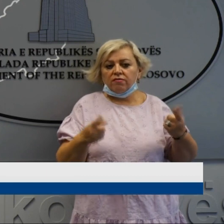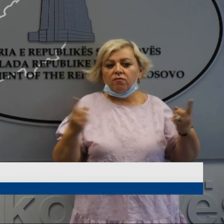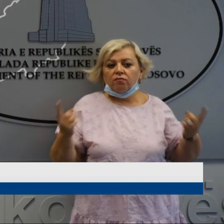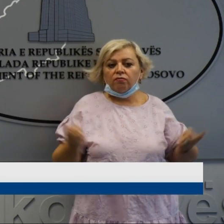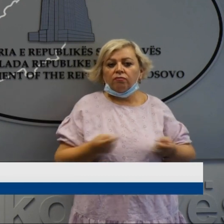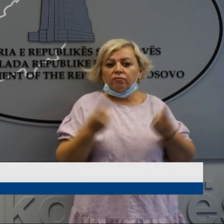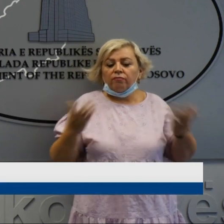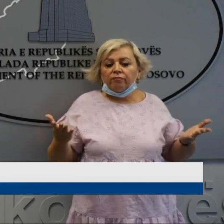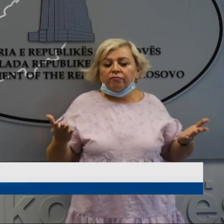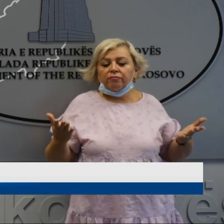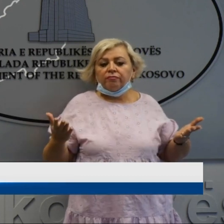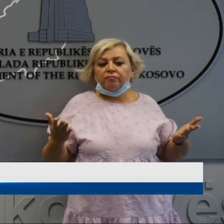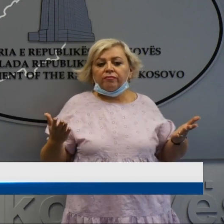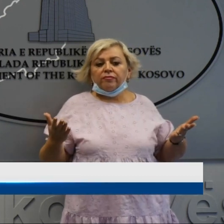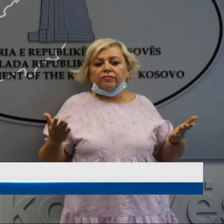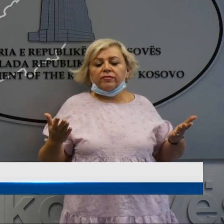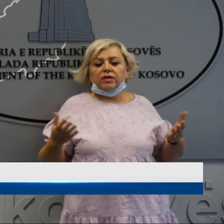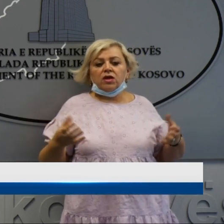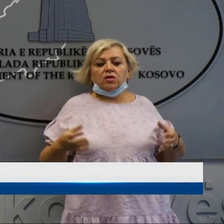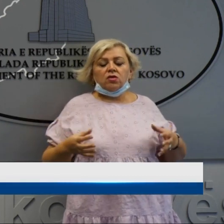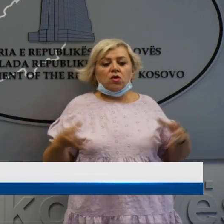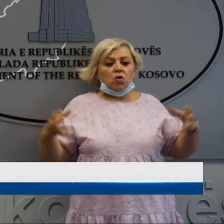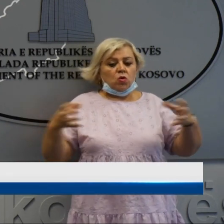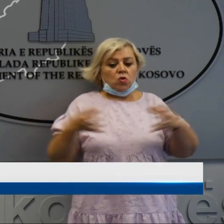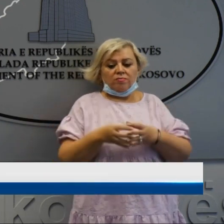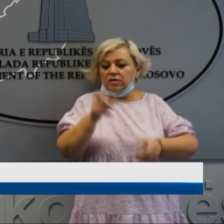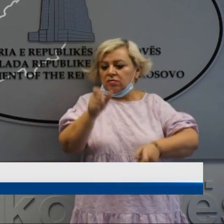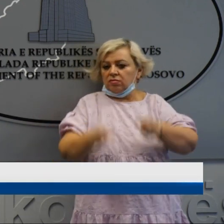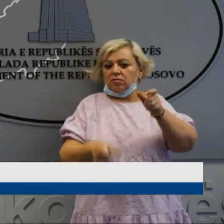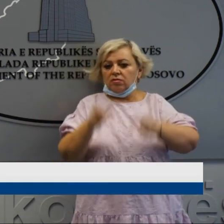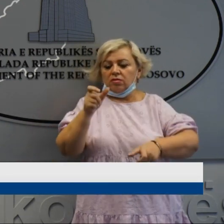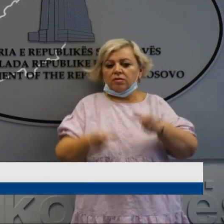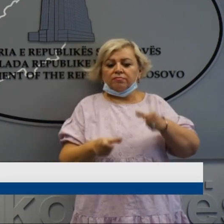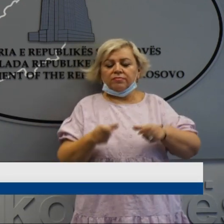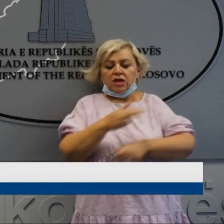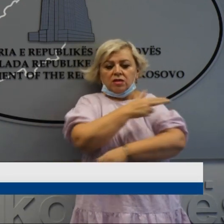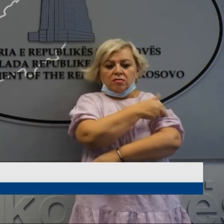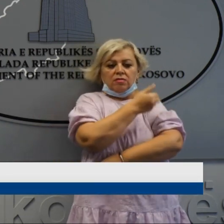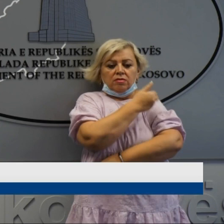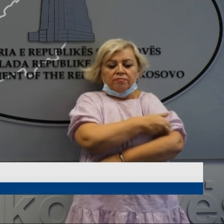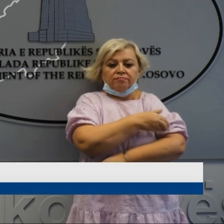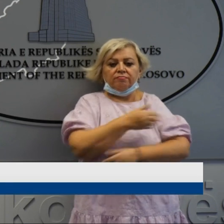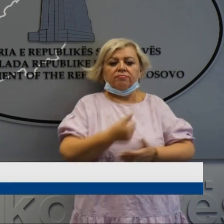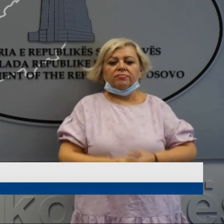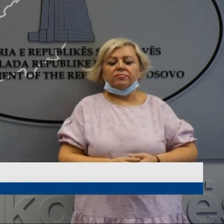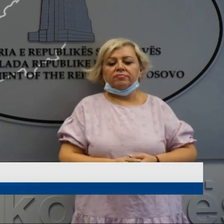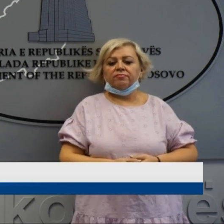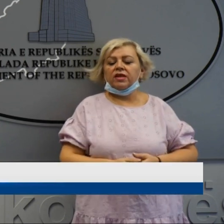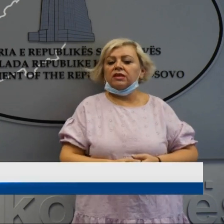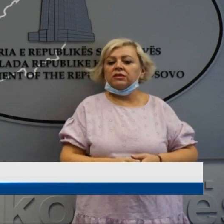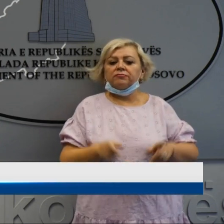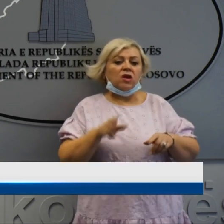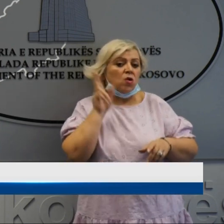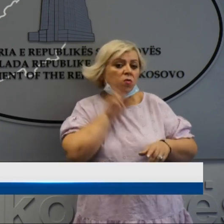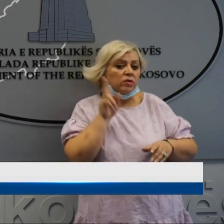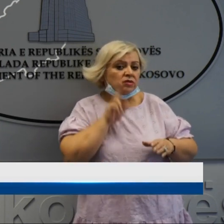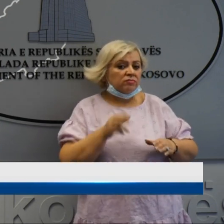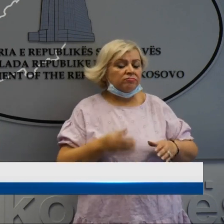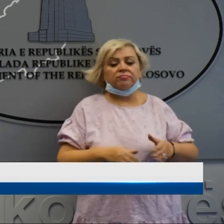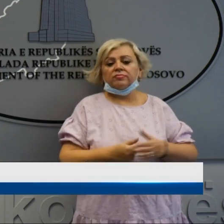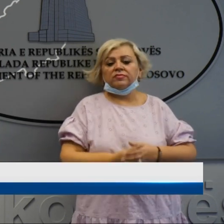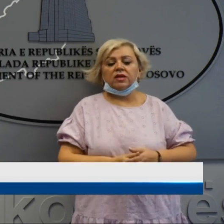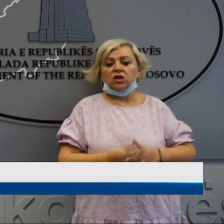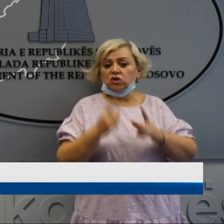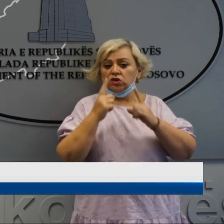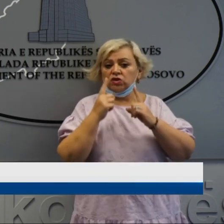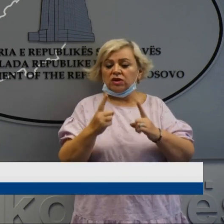fushor, ose të një grumbullimit të qytetarve në këto spitalet e improvizuara, ku do qëndrojë natyrisht